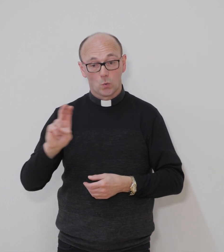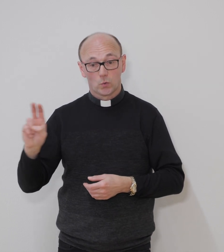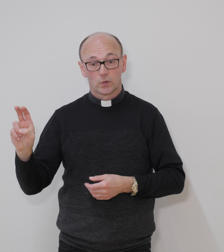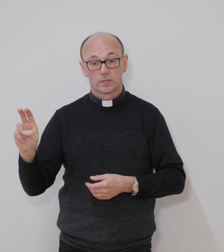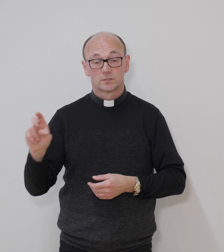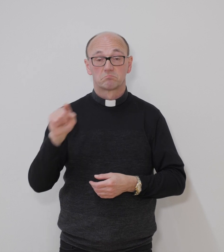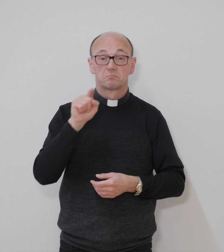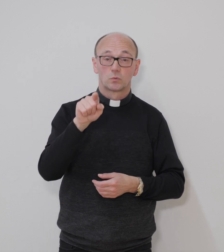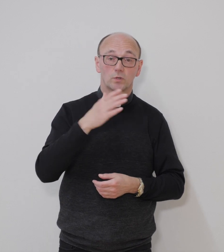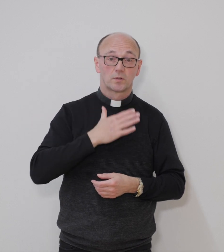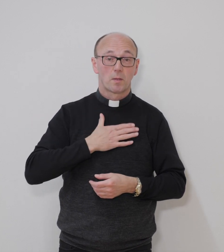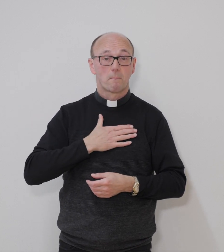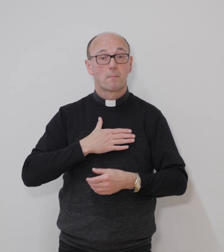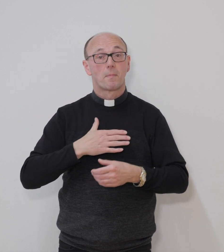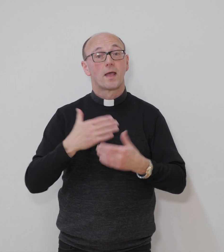O du